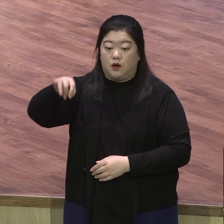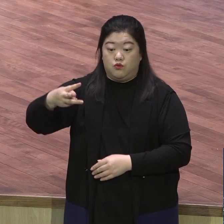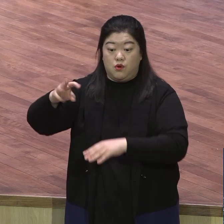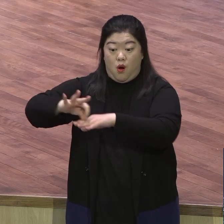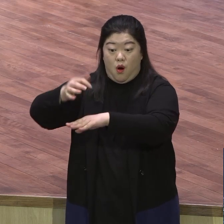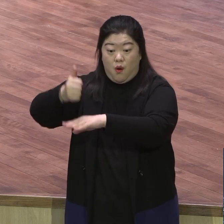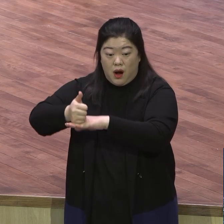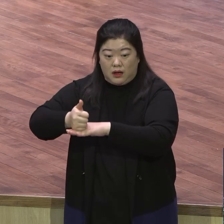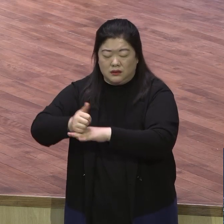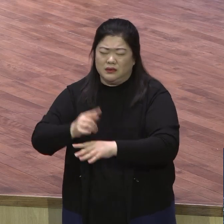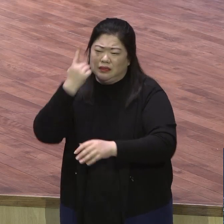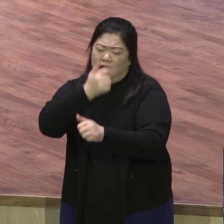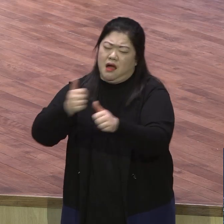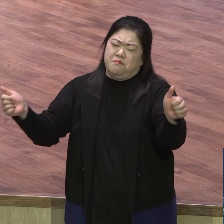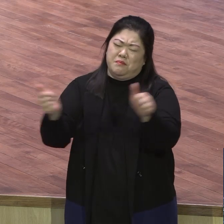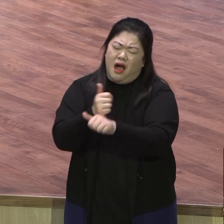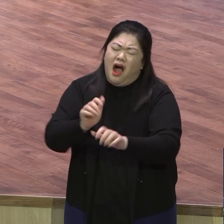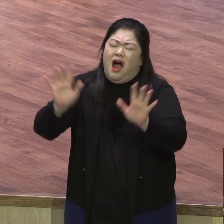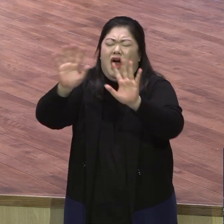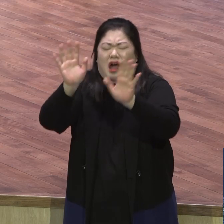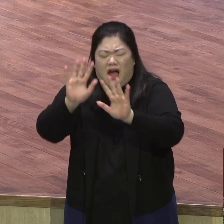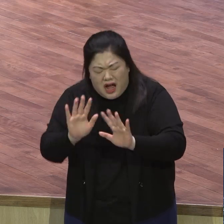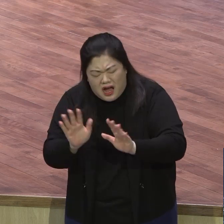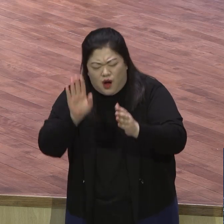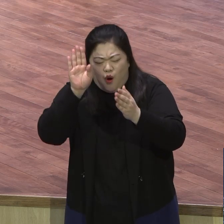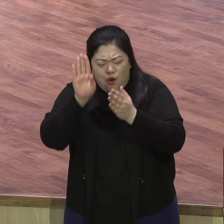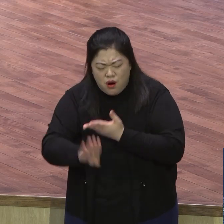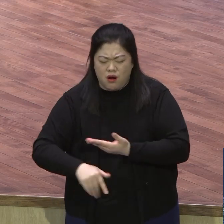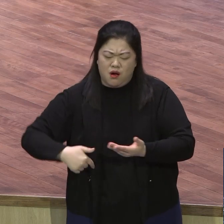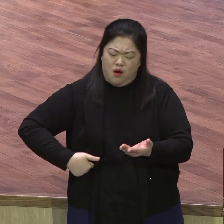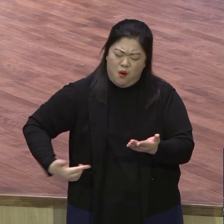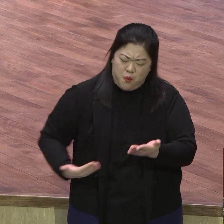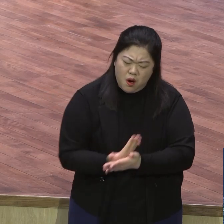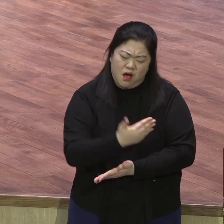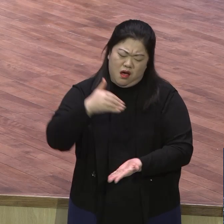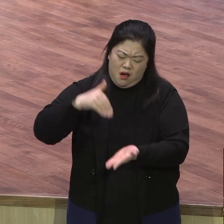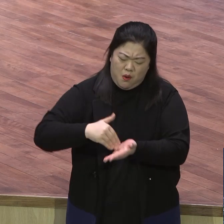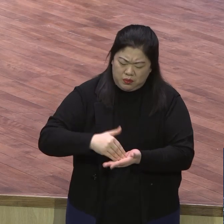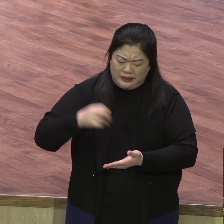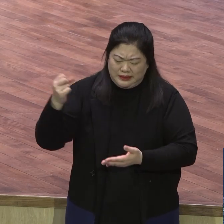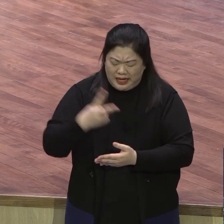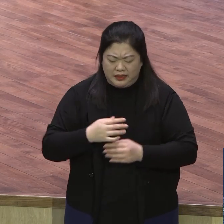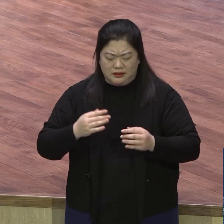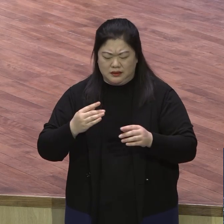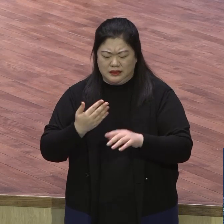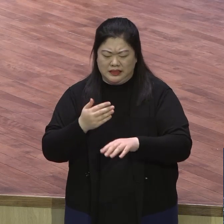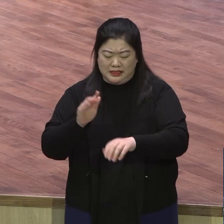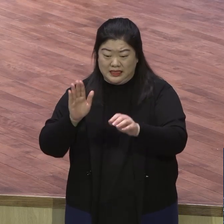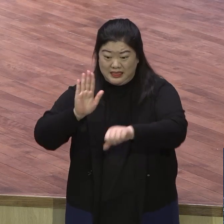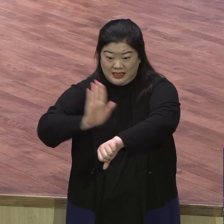변화된 모습을 보여야 되는데 그런 거 전혀 없고 계속해서